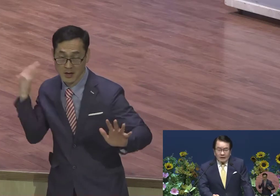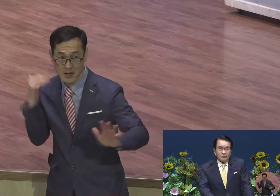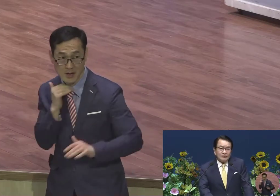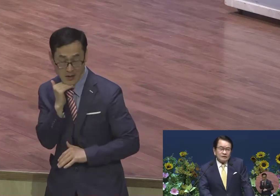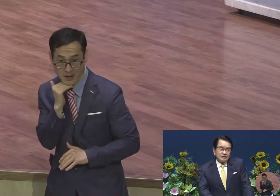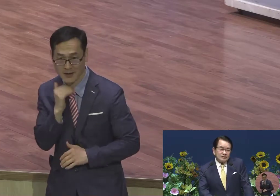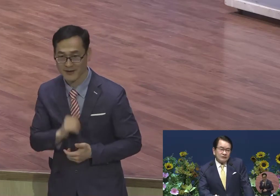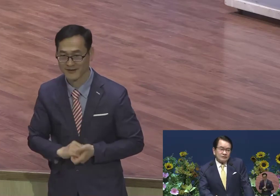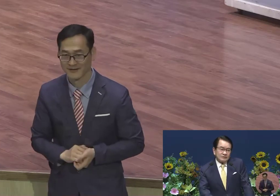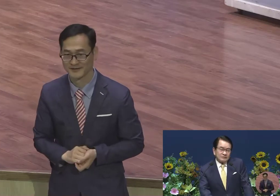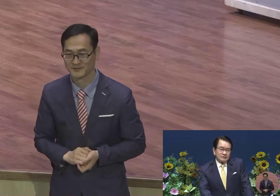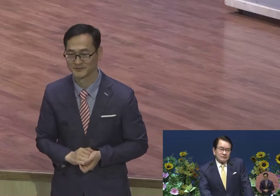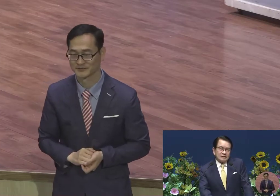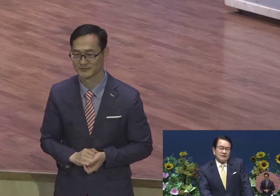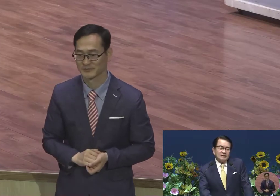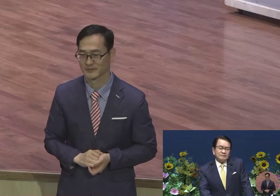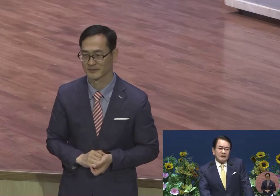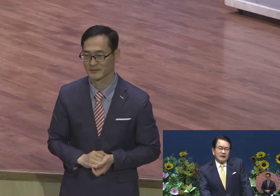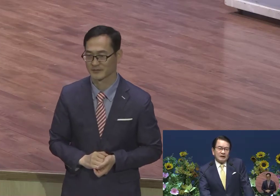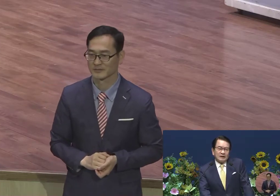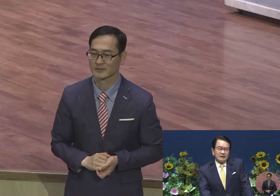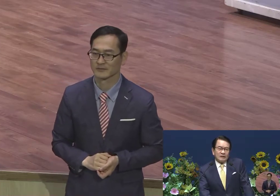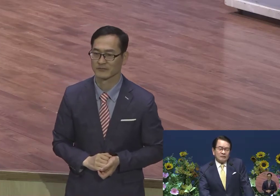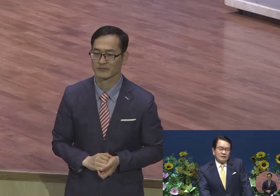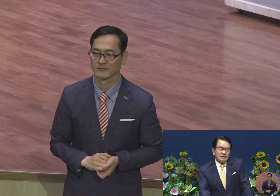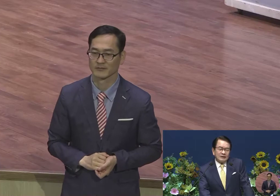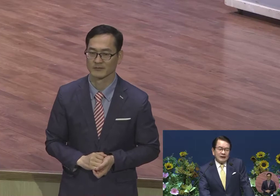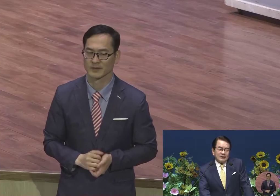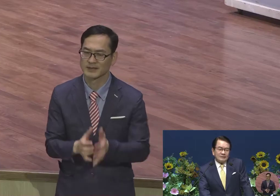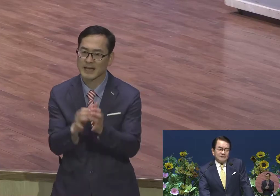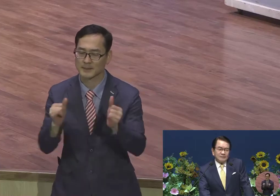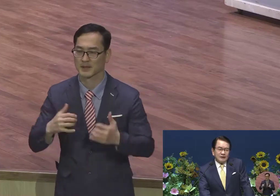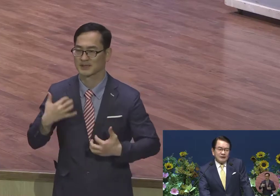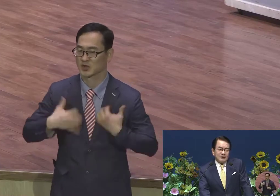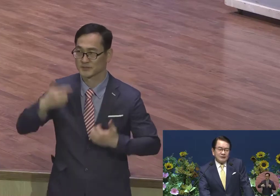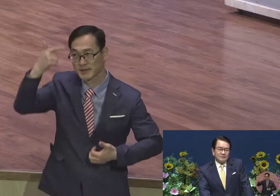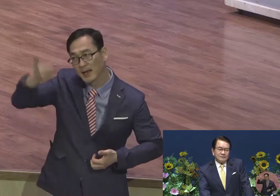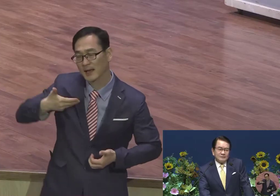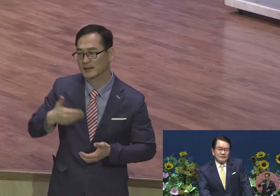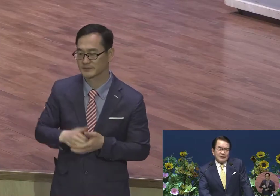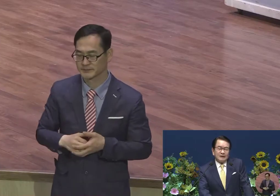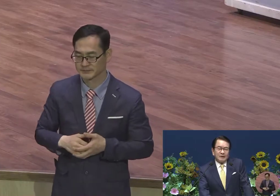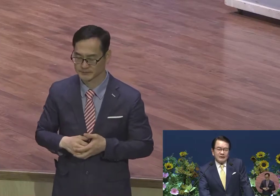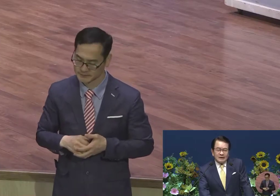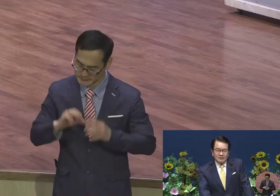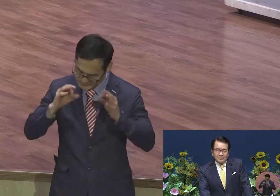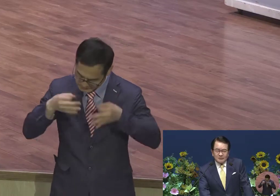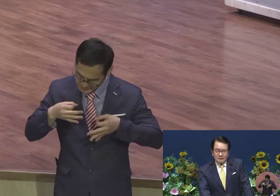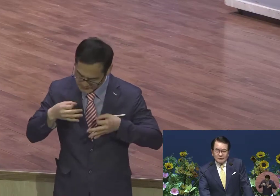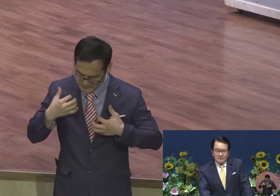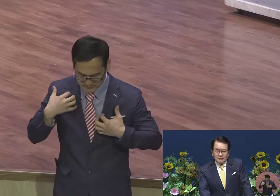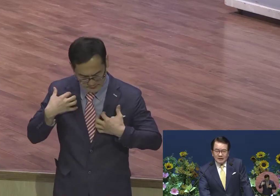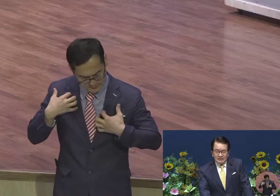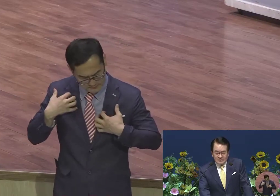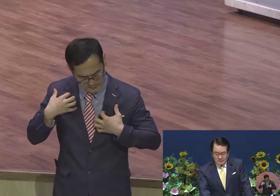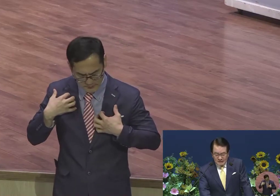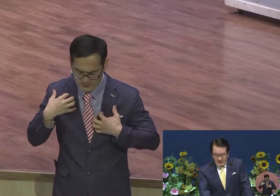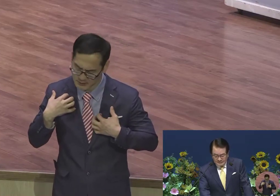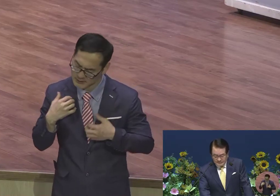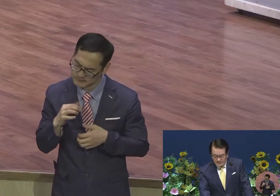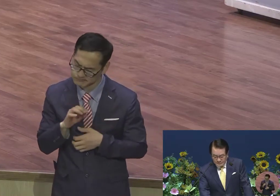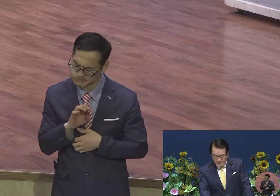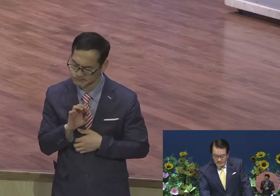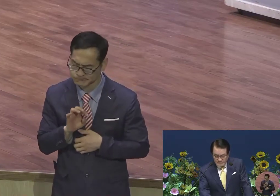사회적들이 선뜻, 나 즐겁다 라고 그렇게 참 대답하기가 좀 쉽지 않을